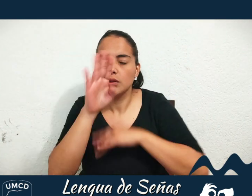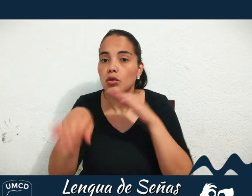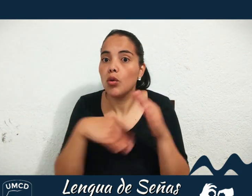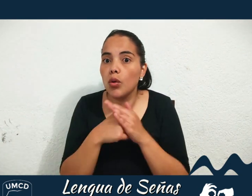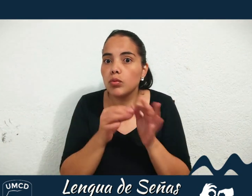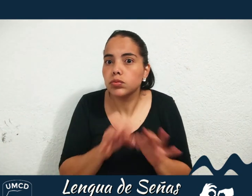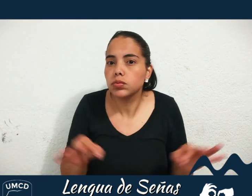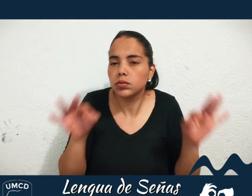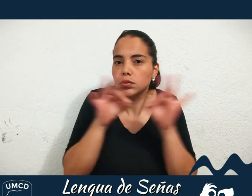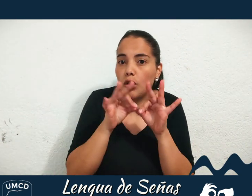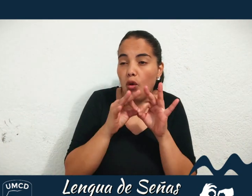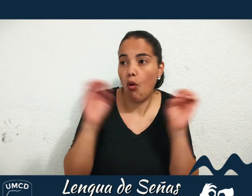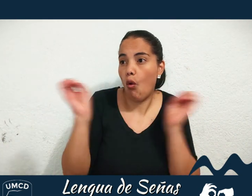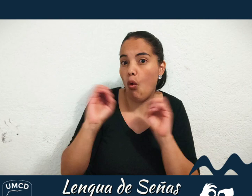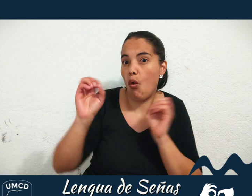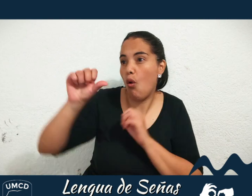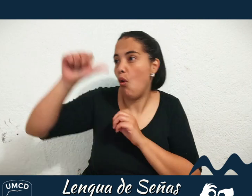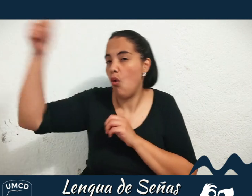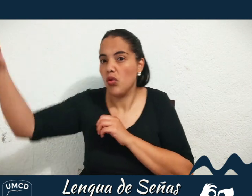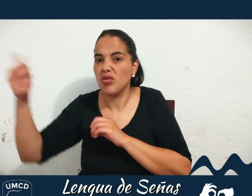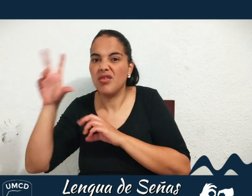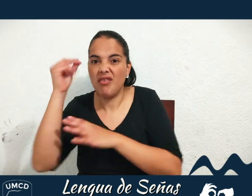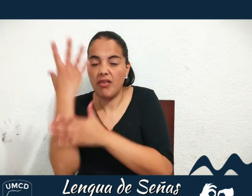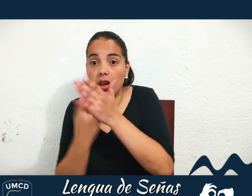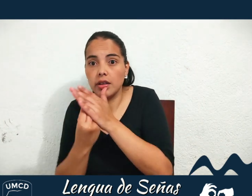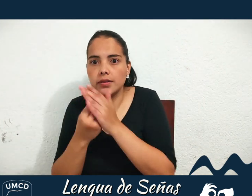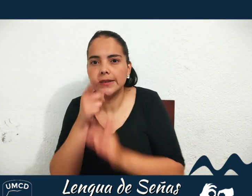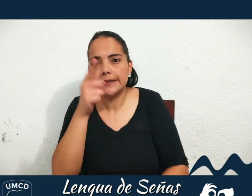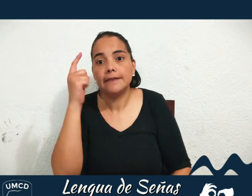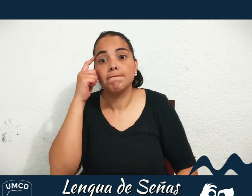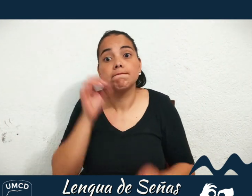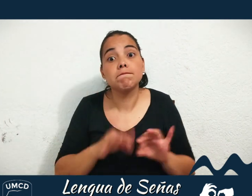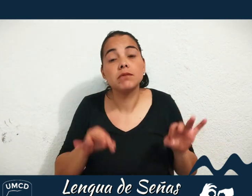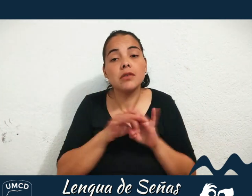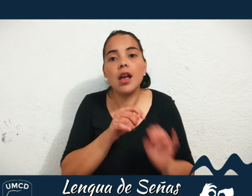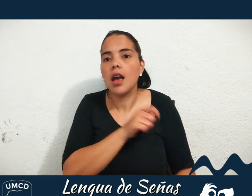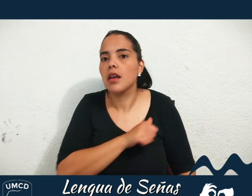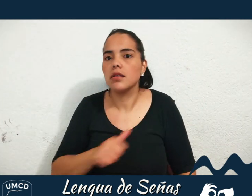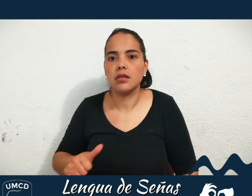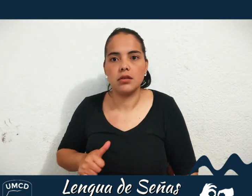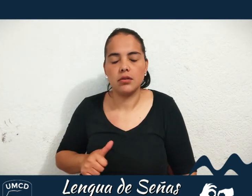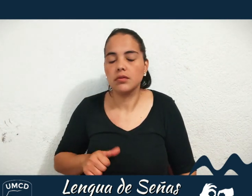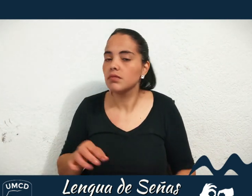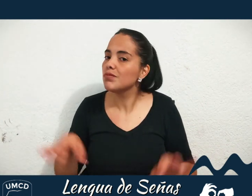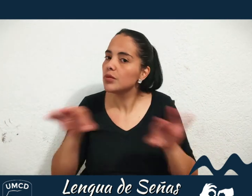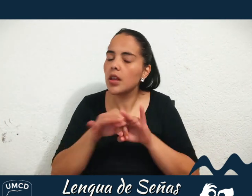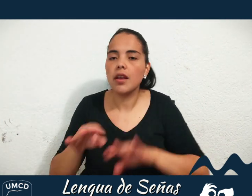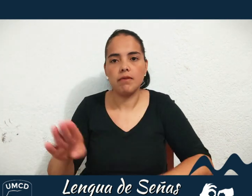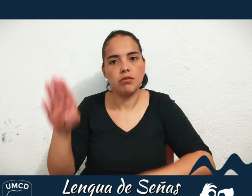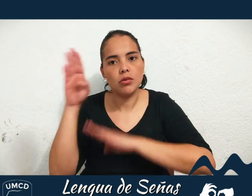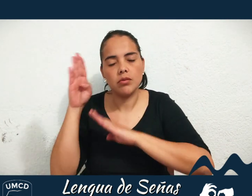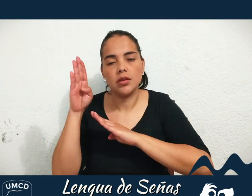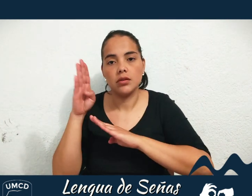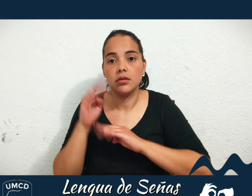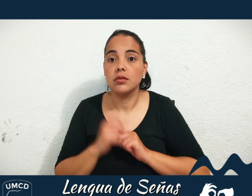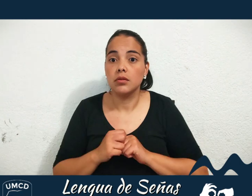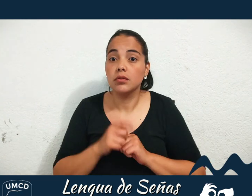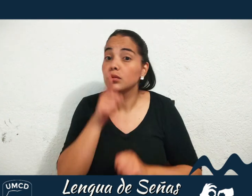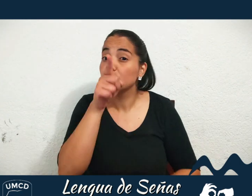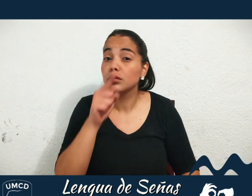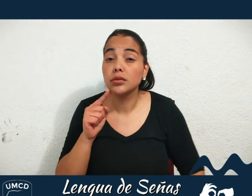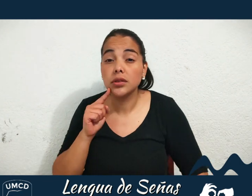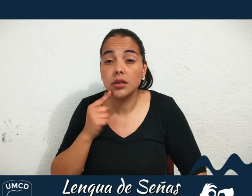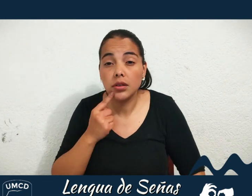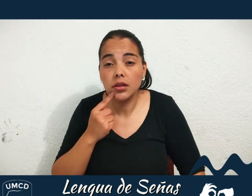una persona o esa persona nos agravia a nosotros cuando faltamos a nuestras promesas.